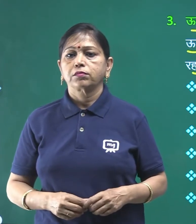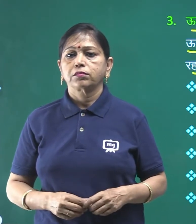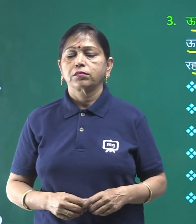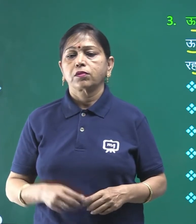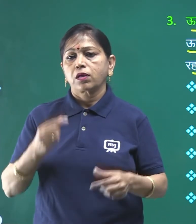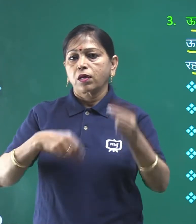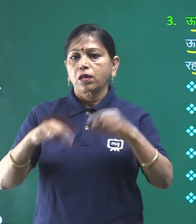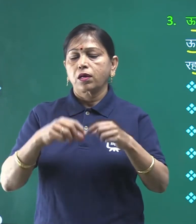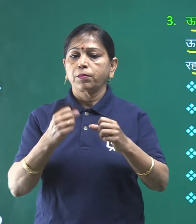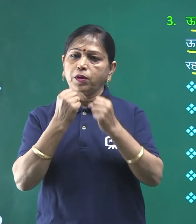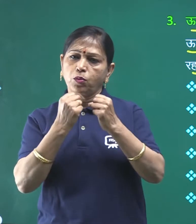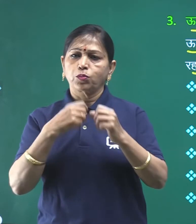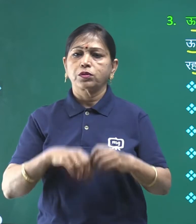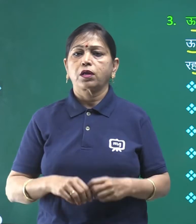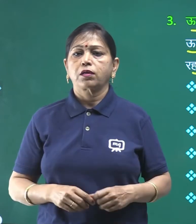रासायनिक ऊर्जा,